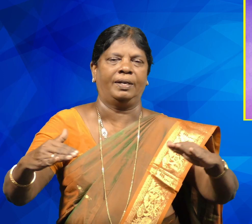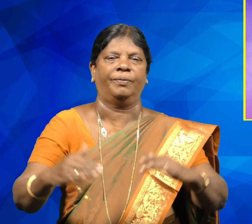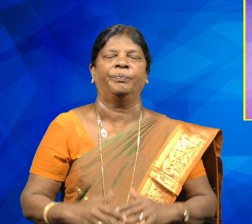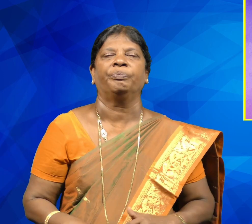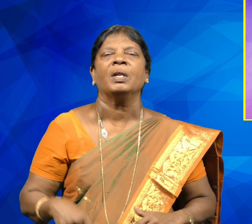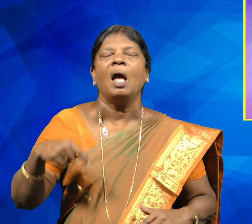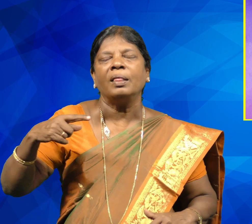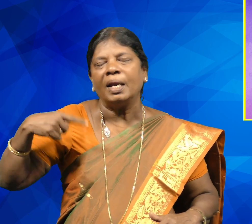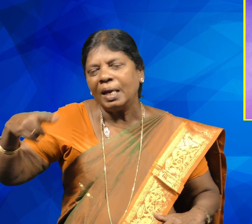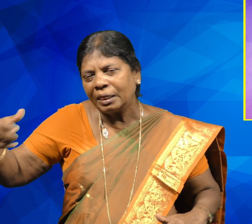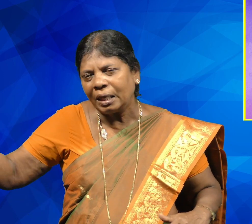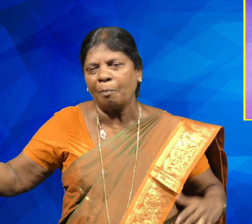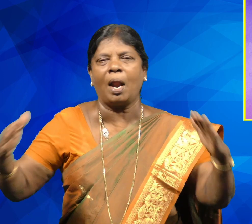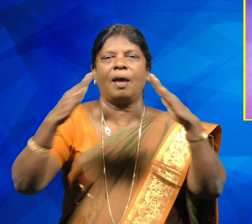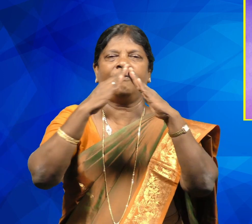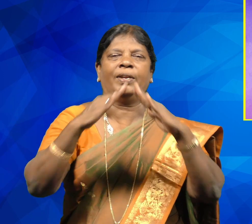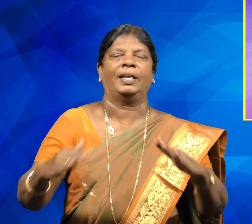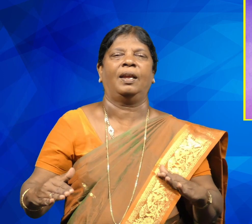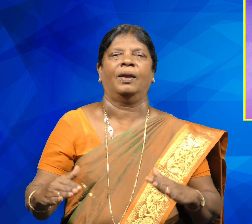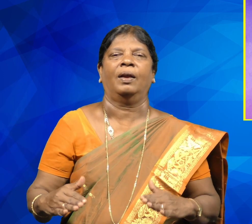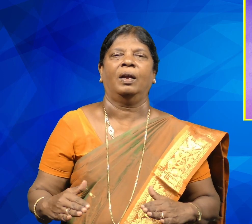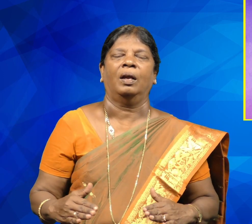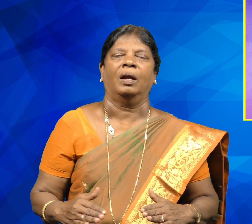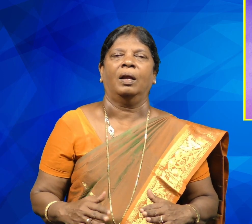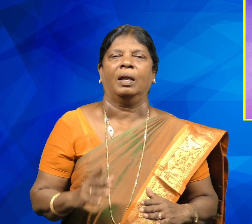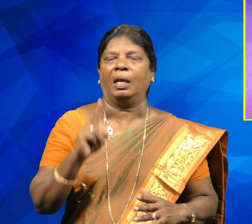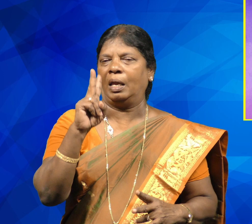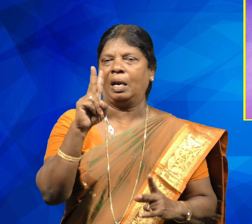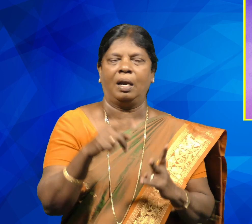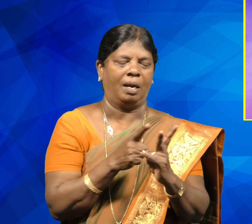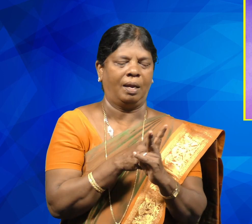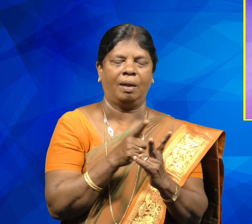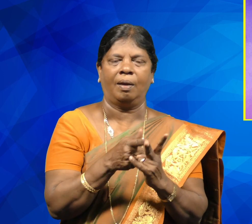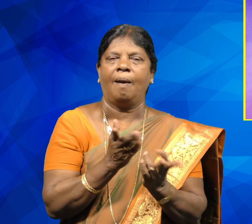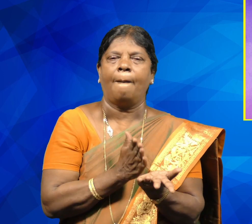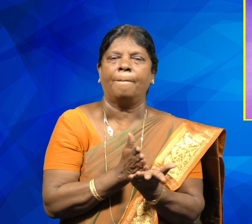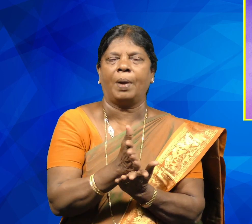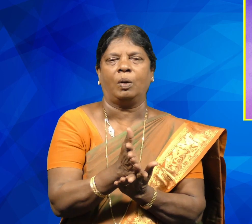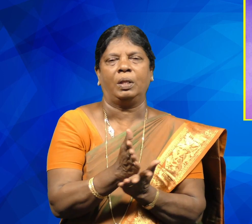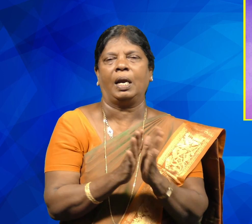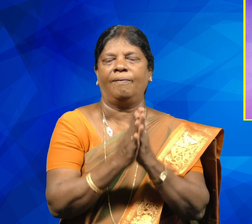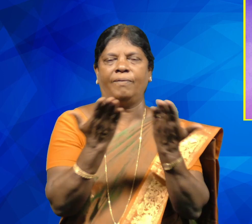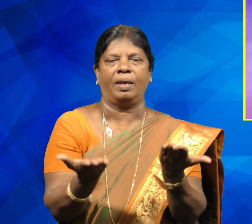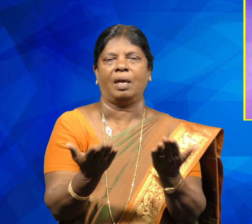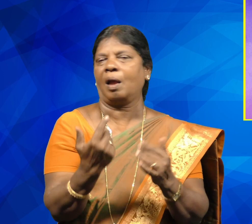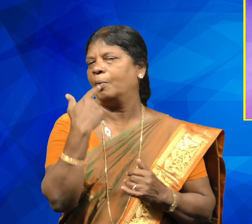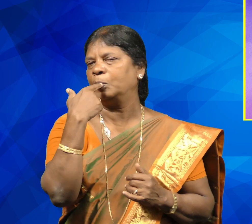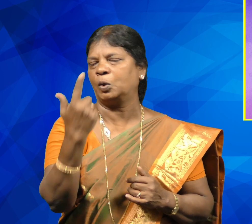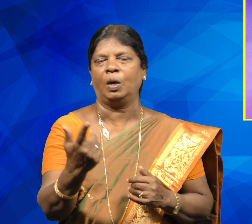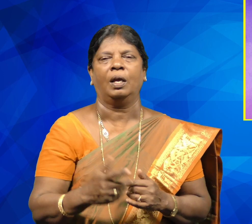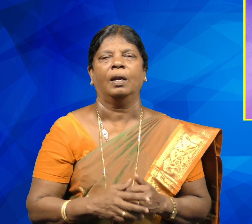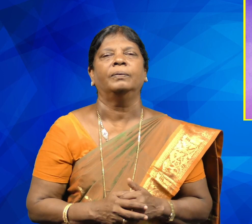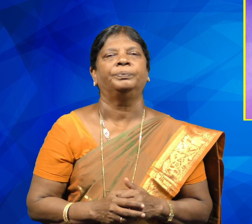நித்தியமான வீடு. அந்த நித்தியமான வீட்டிலே இரண்டு பகுதிகள் இருக்கிறது என்பதை